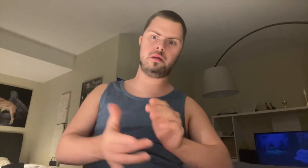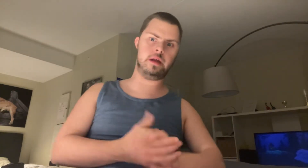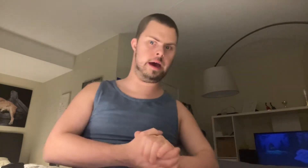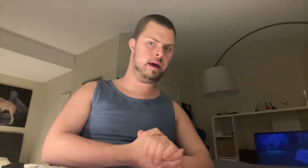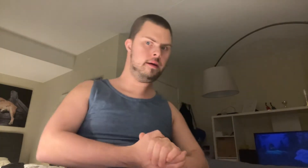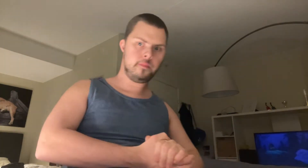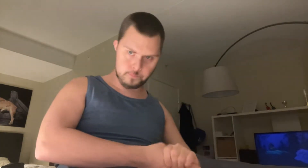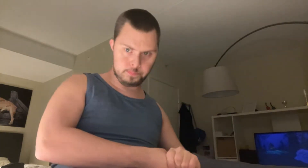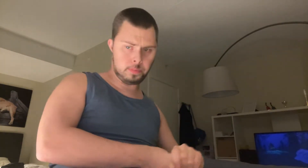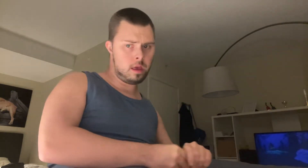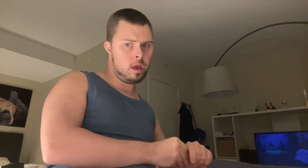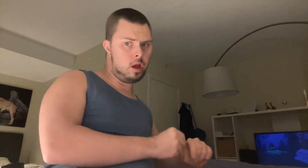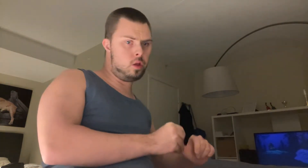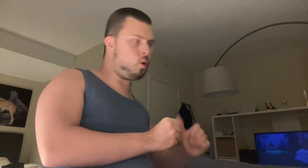det.